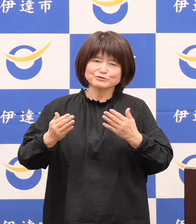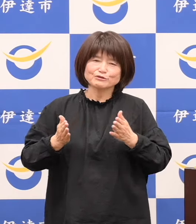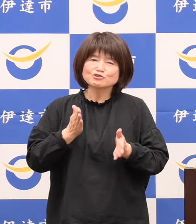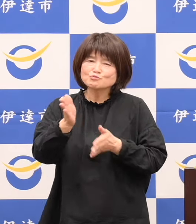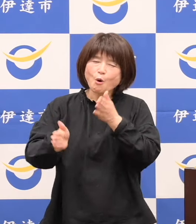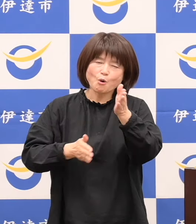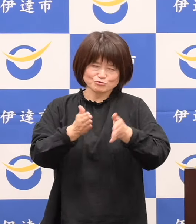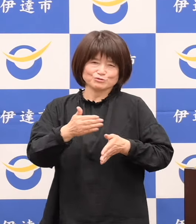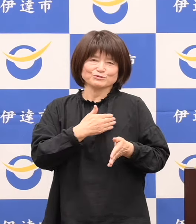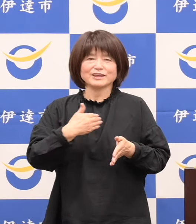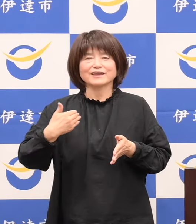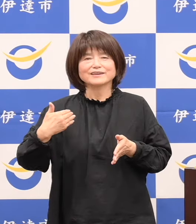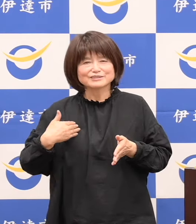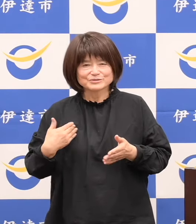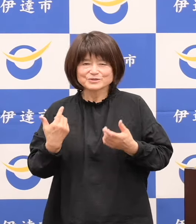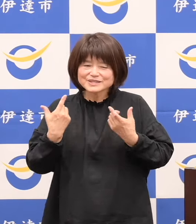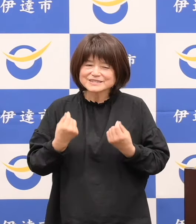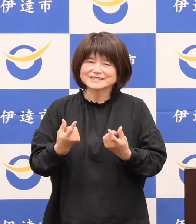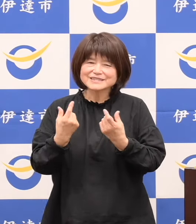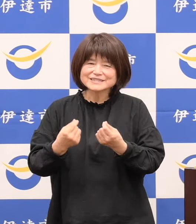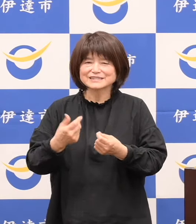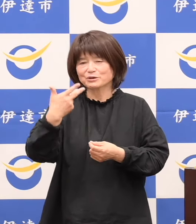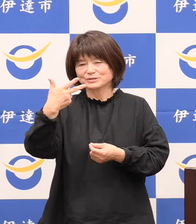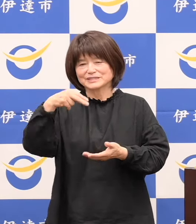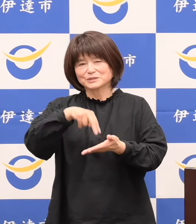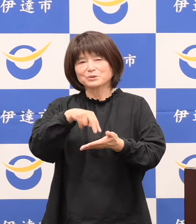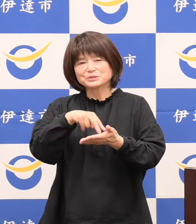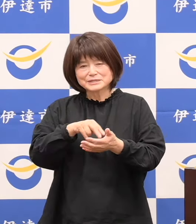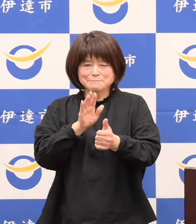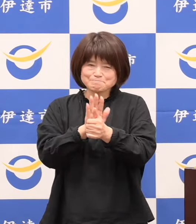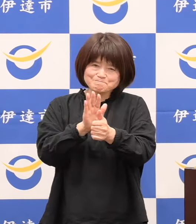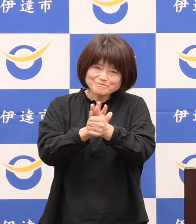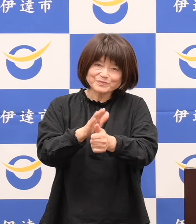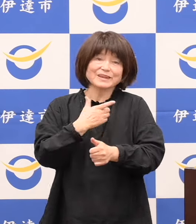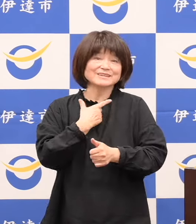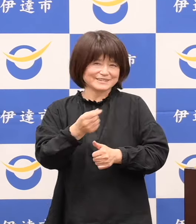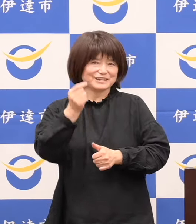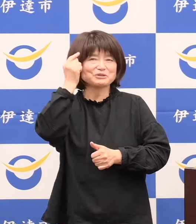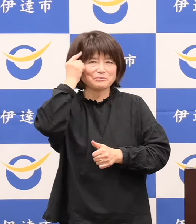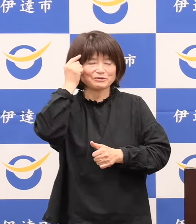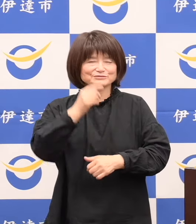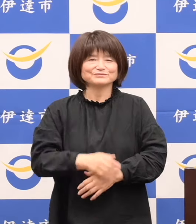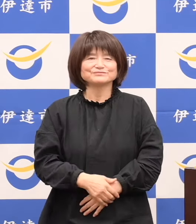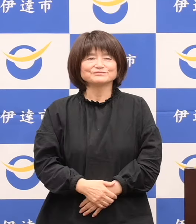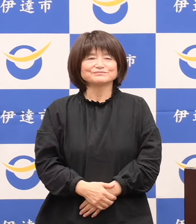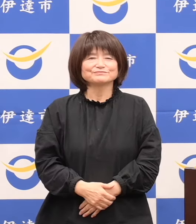動ができるようにしっかり主として支援をしてまいりたいと考えております。